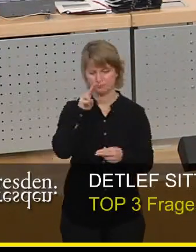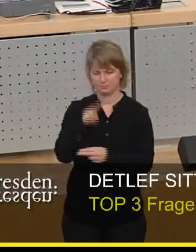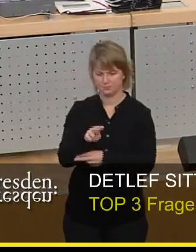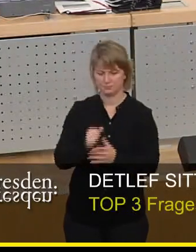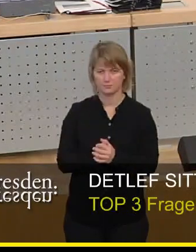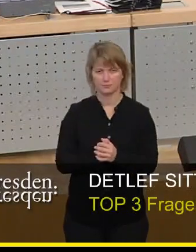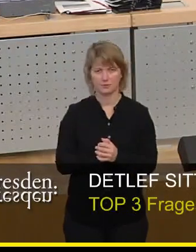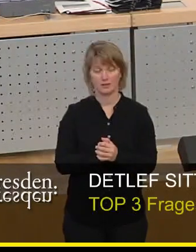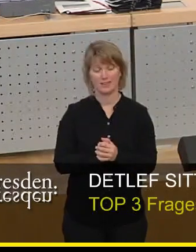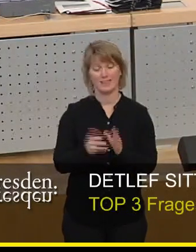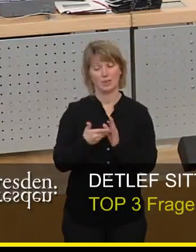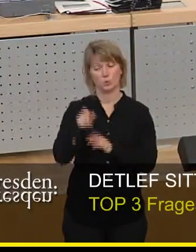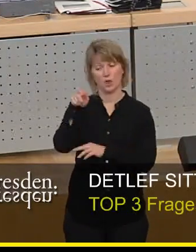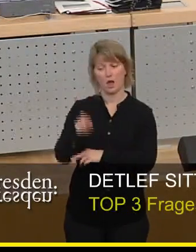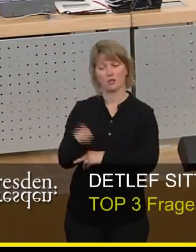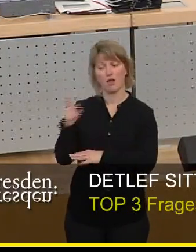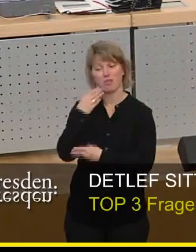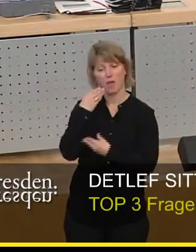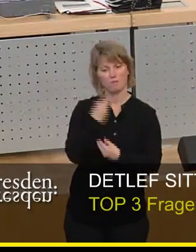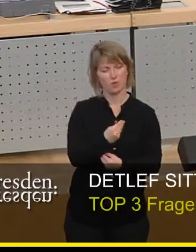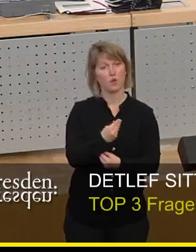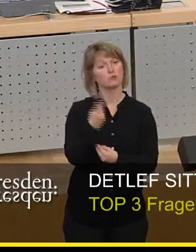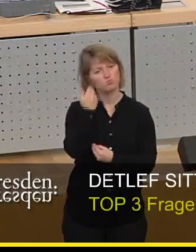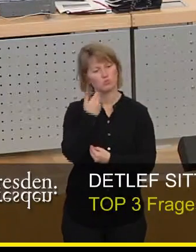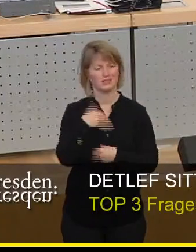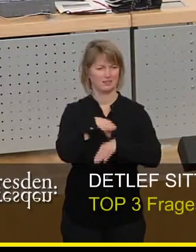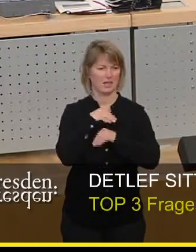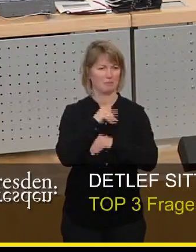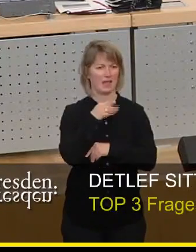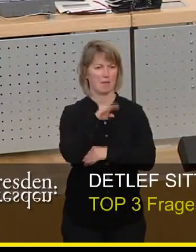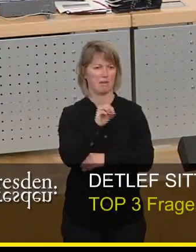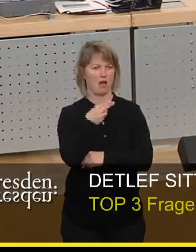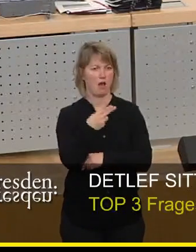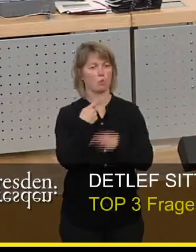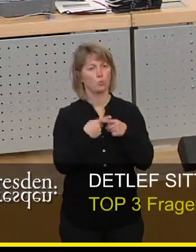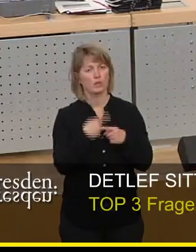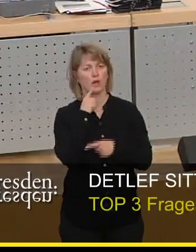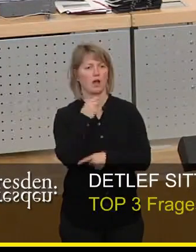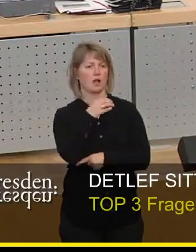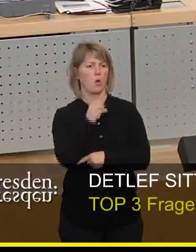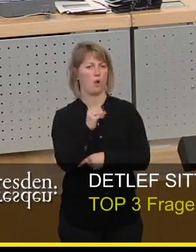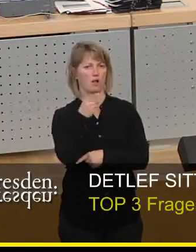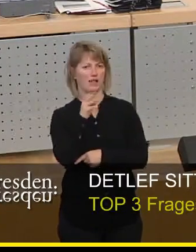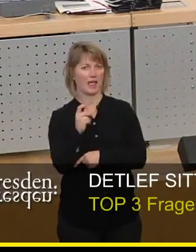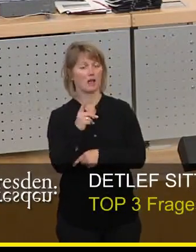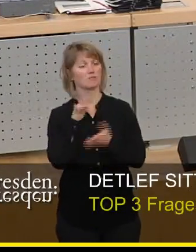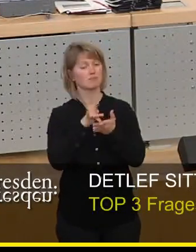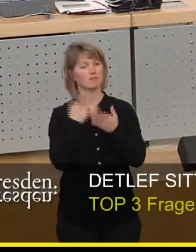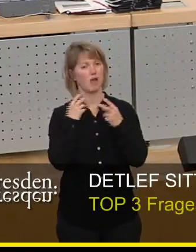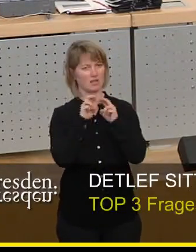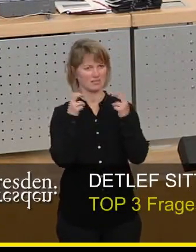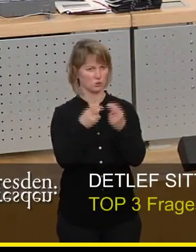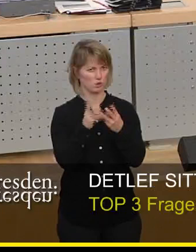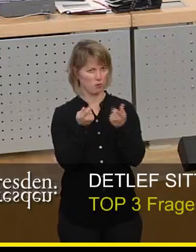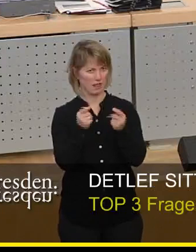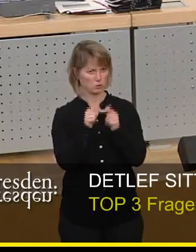der Gutachter zur Gründung der Gesellschaft in der Rechtsform einer GmbH und Co. KG wurde im Rahmen der Sitzung des Lenkungsteams WOBA